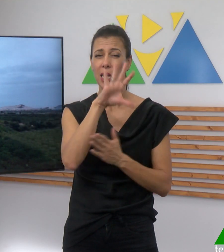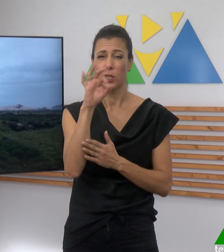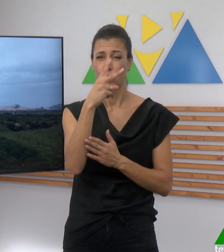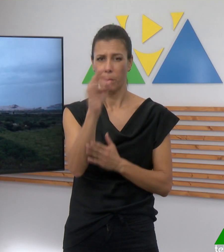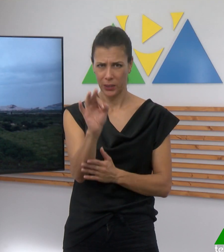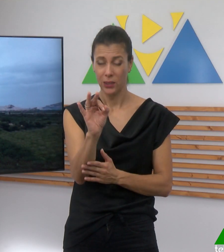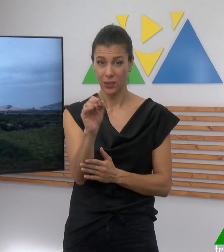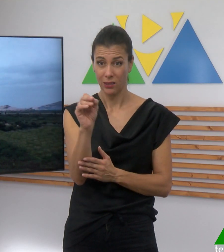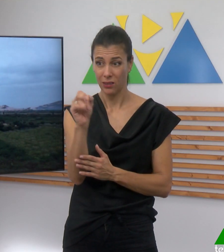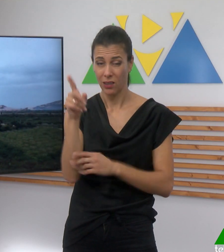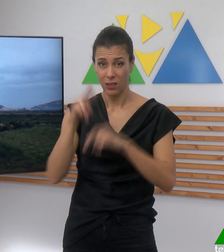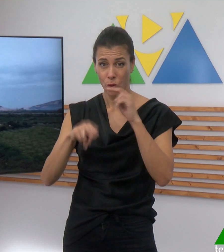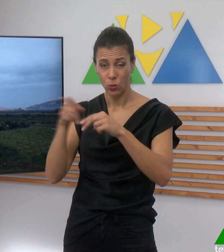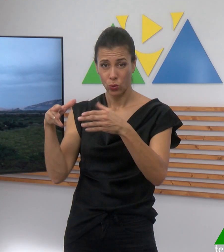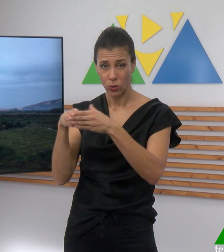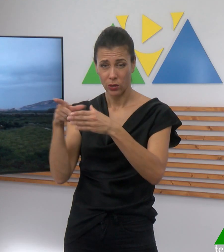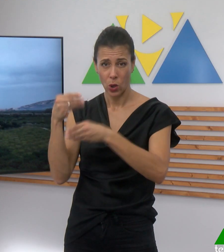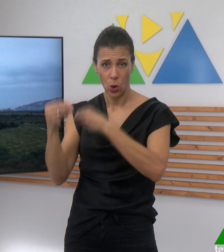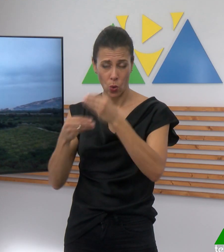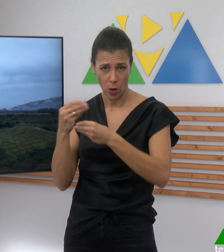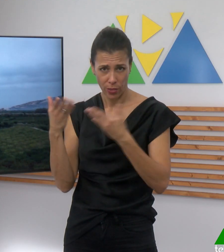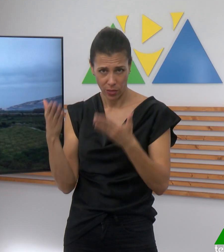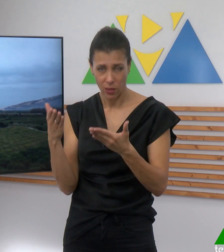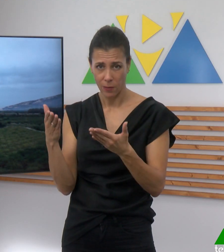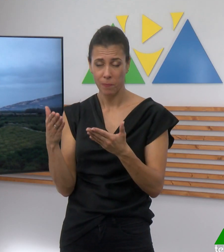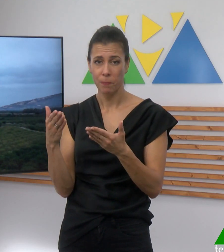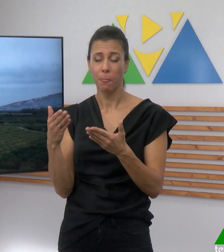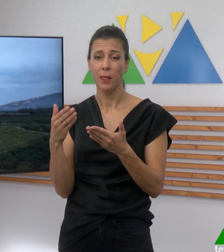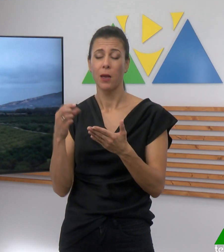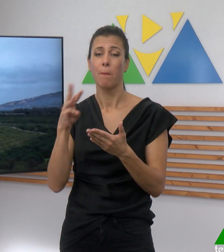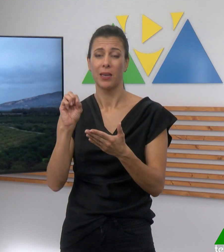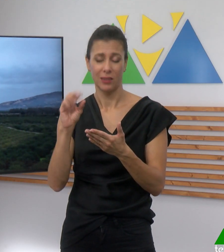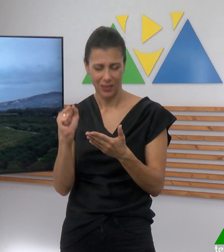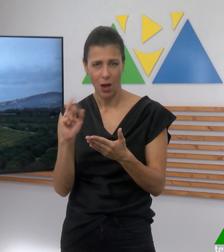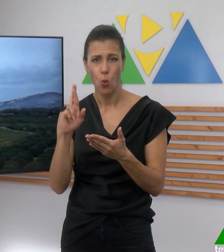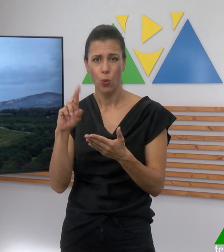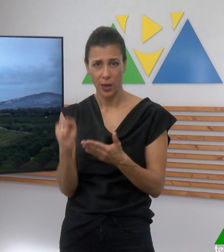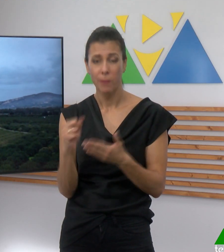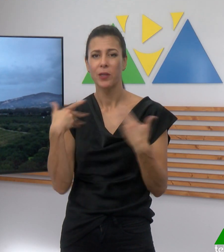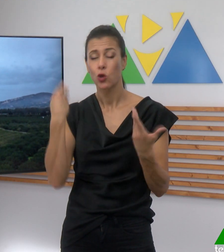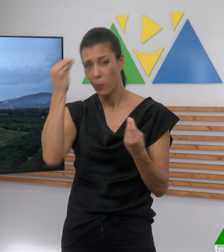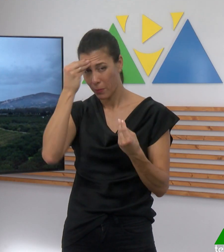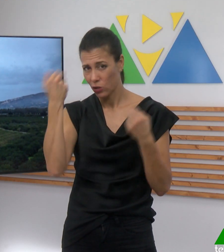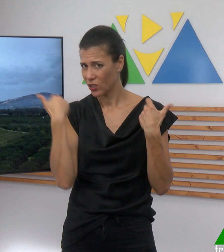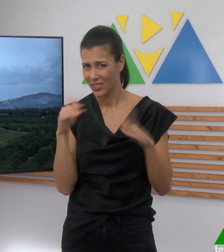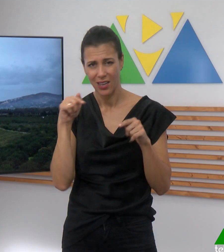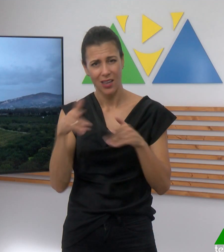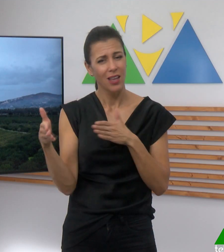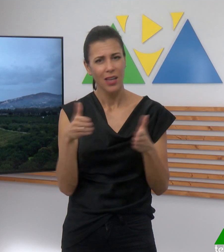1520 que la hace la iglesia patura se construye en 1520 eh yo creo que ya en esa época se puso el Cristo